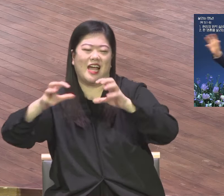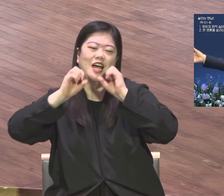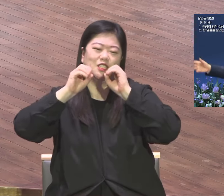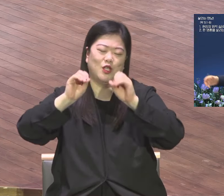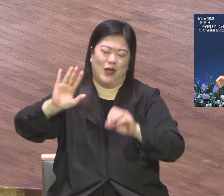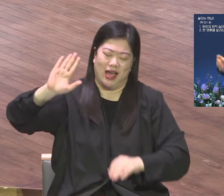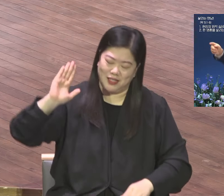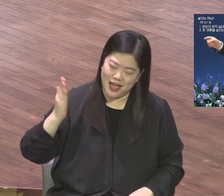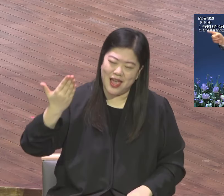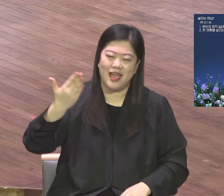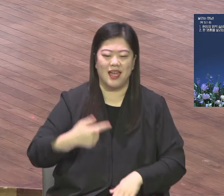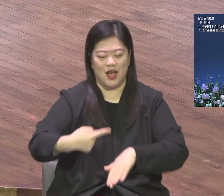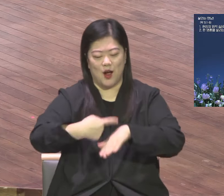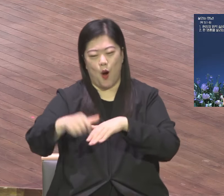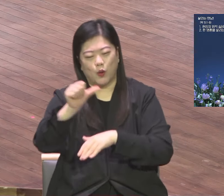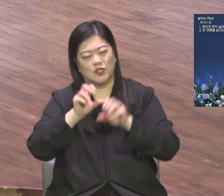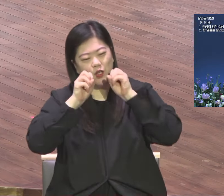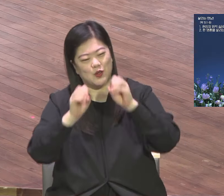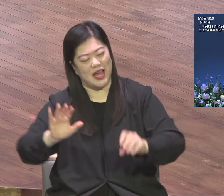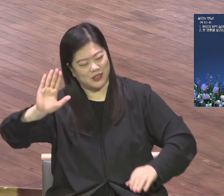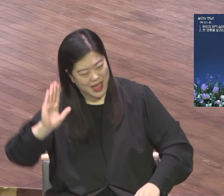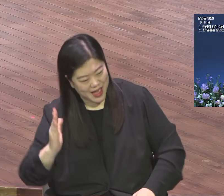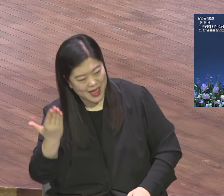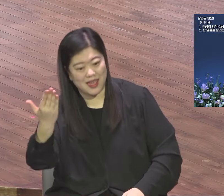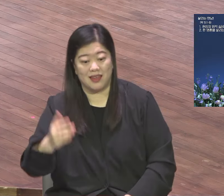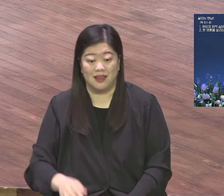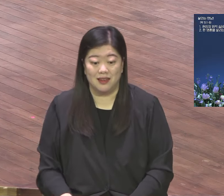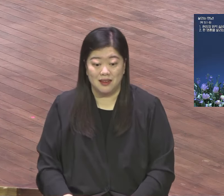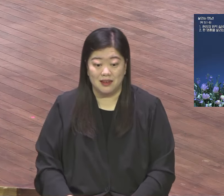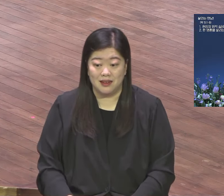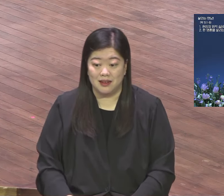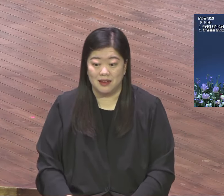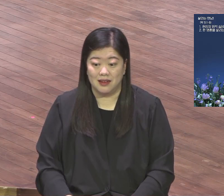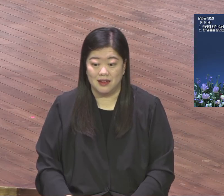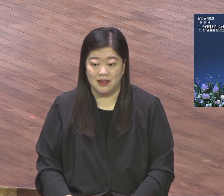투자하면서 가면서 가까운데 이웃도 안 하면 그게 말이 되냐고요.